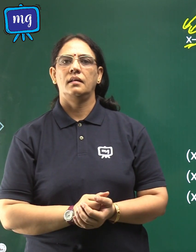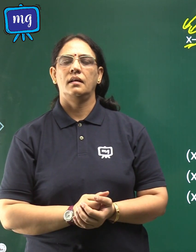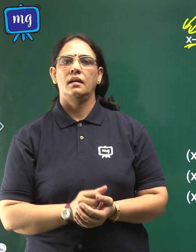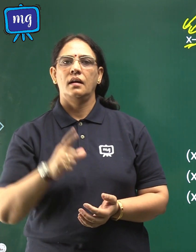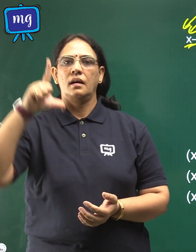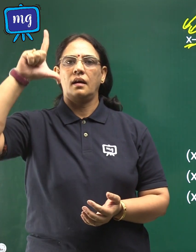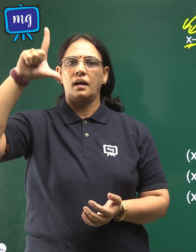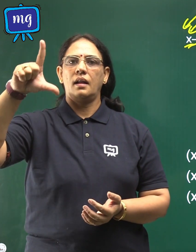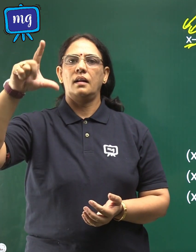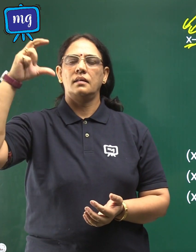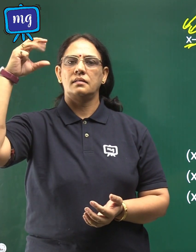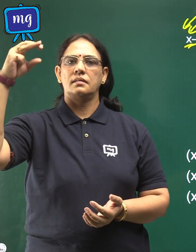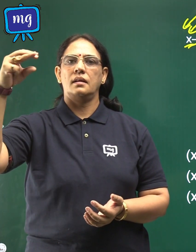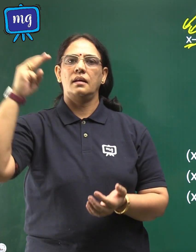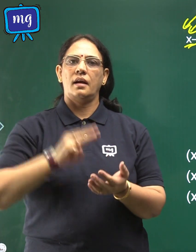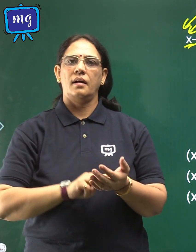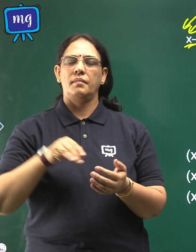गुणनखंड है।